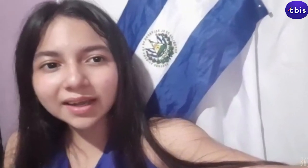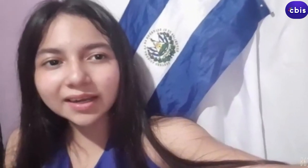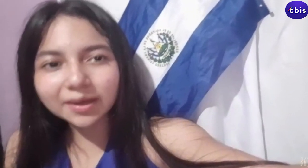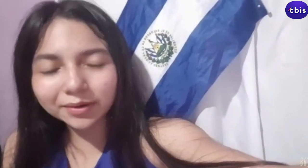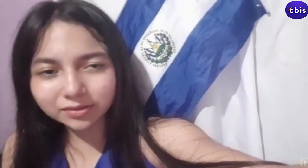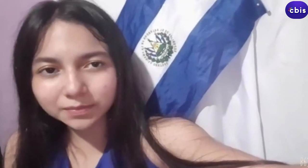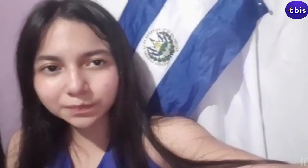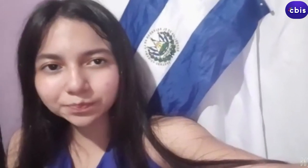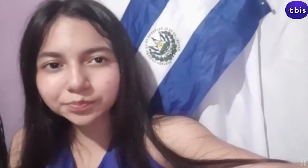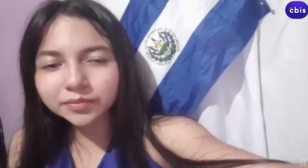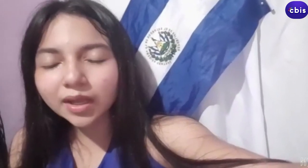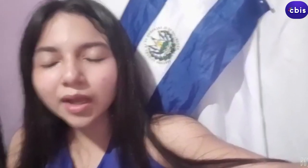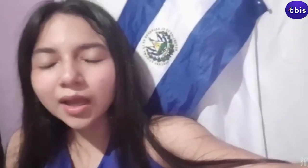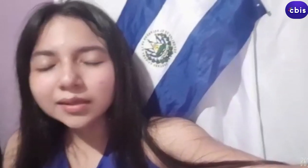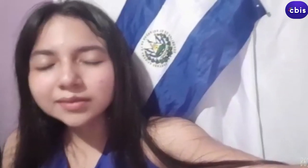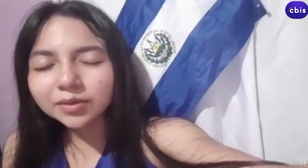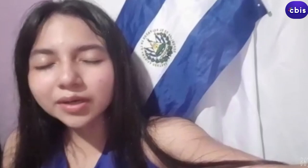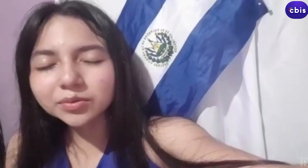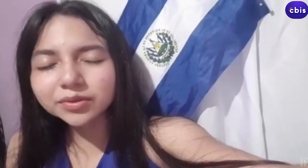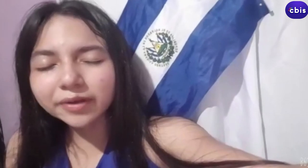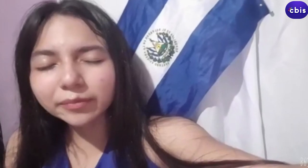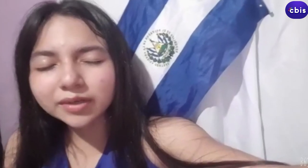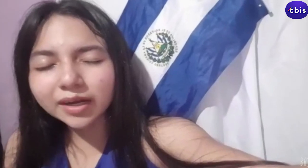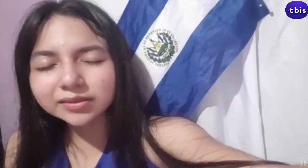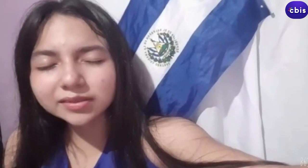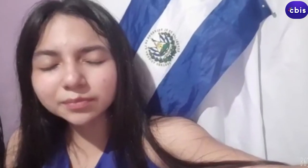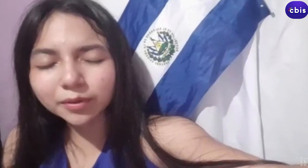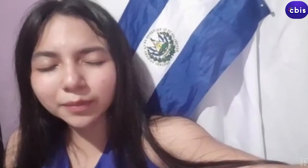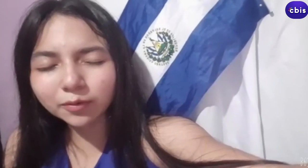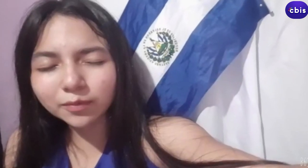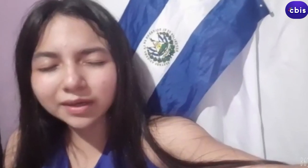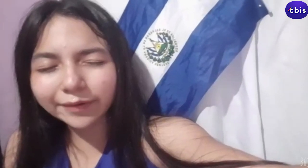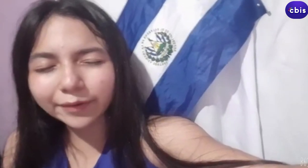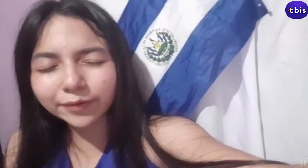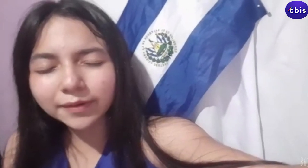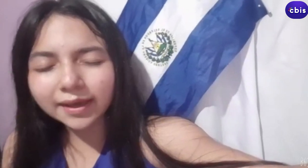oración. Señor Jesús, te damos gracias por haber culminado este acto.